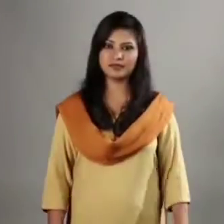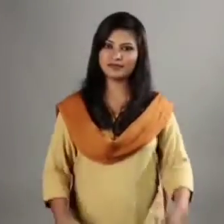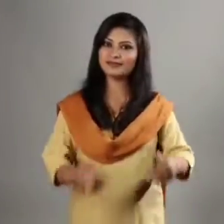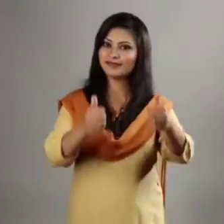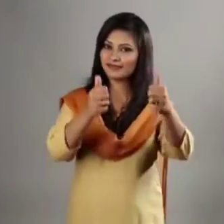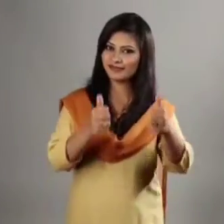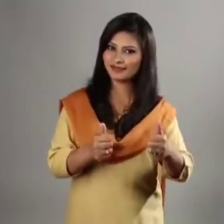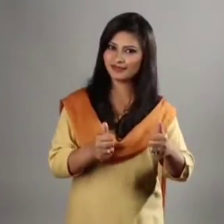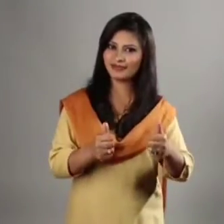Rocking chair.